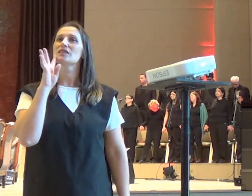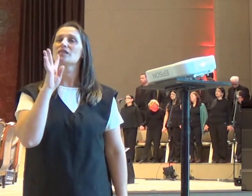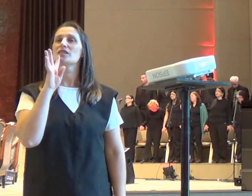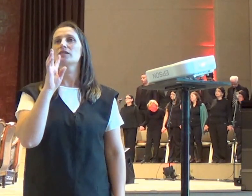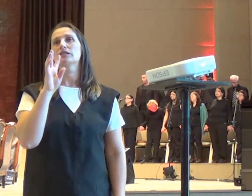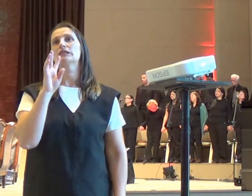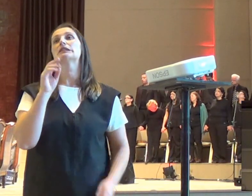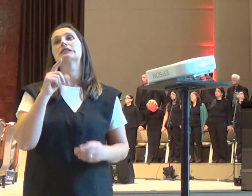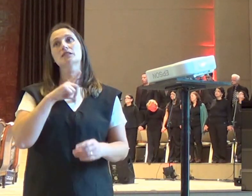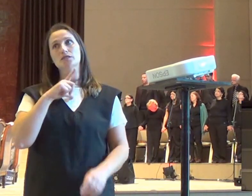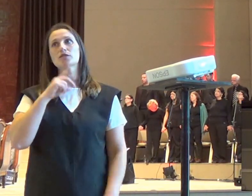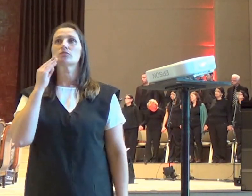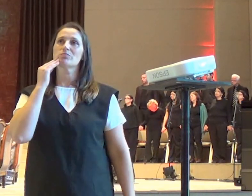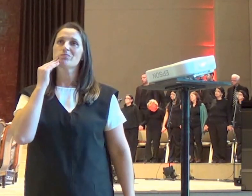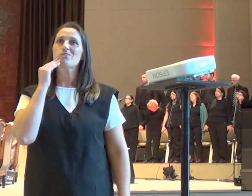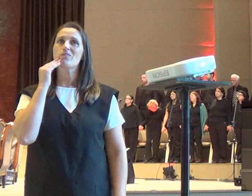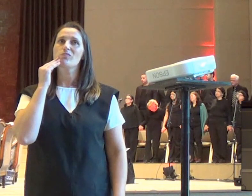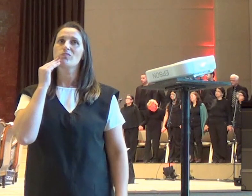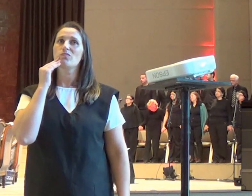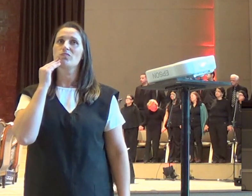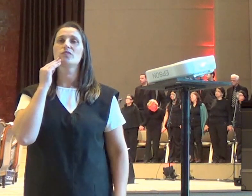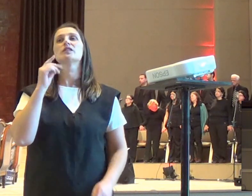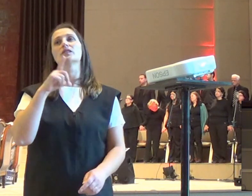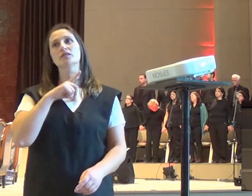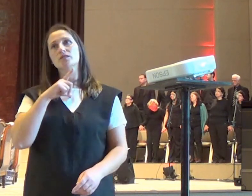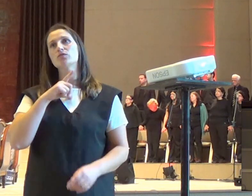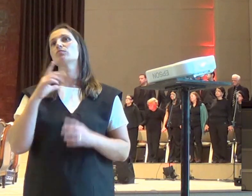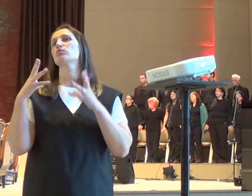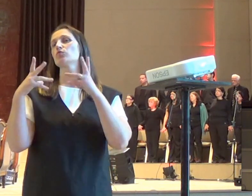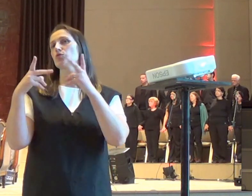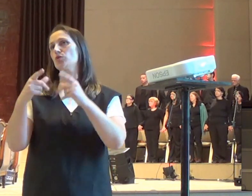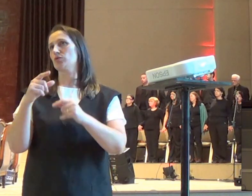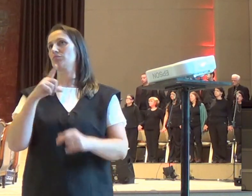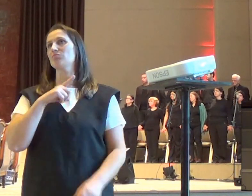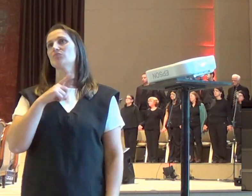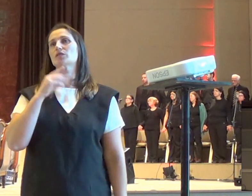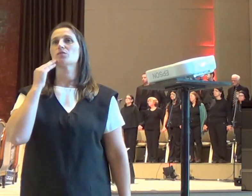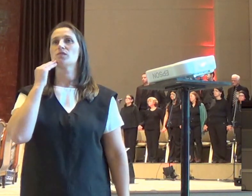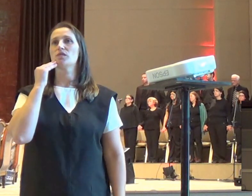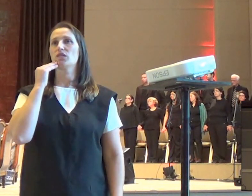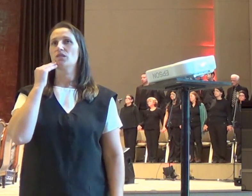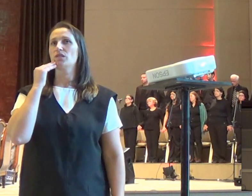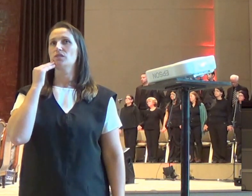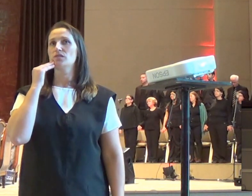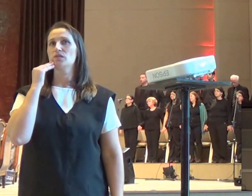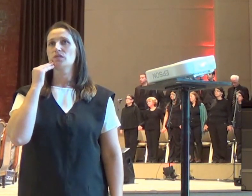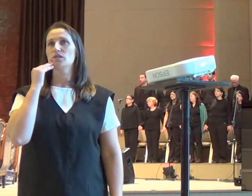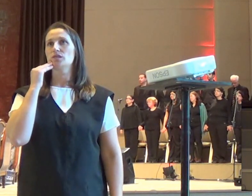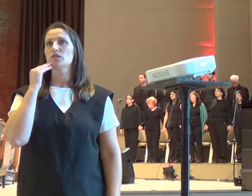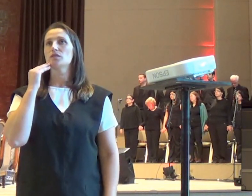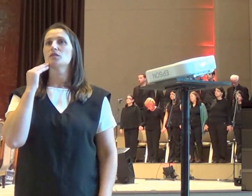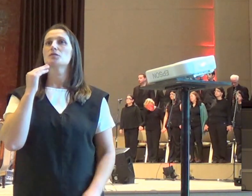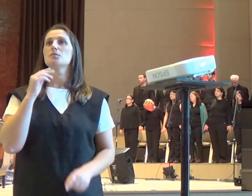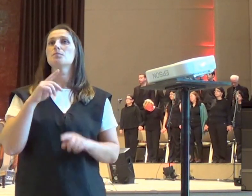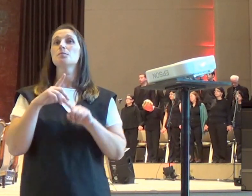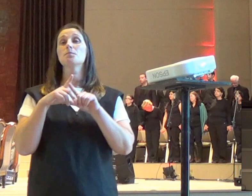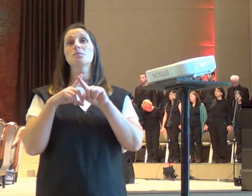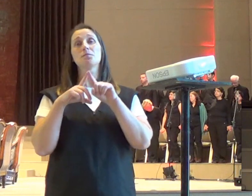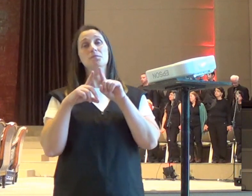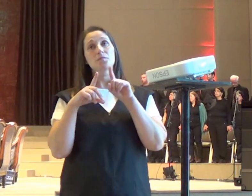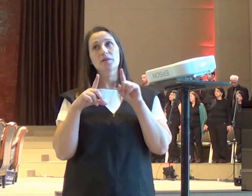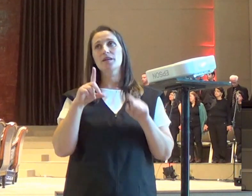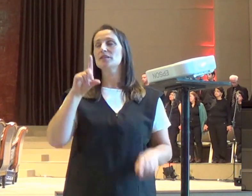tinham defeitos muitos todos não tem um que não tenha defeito não é verdade